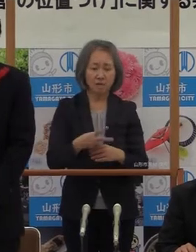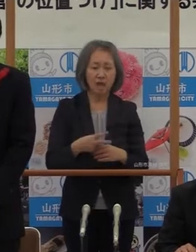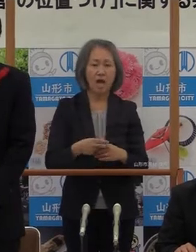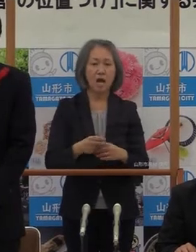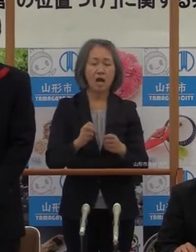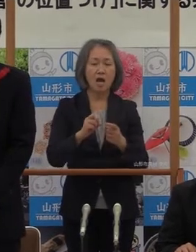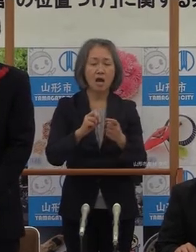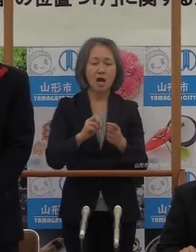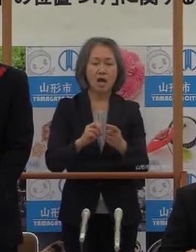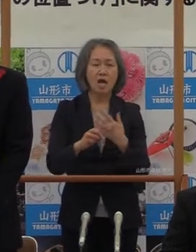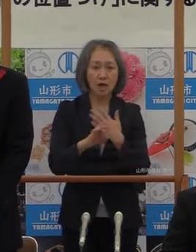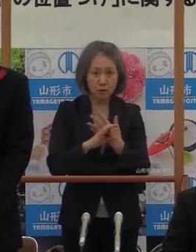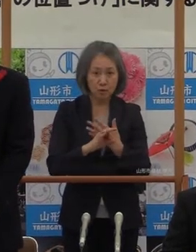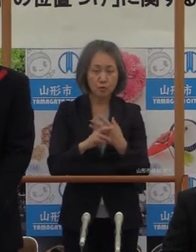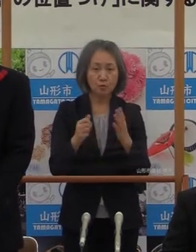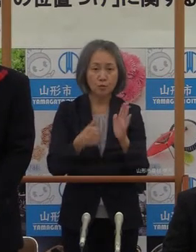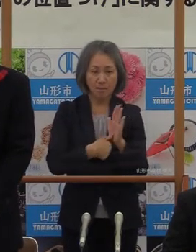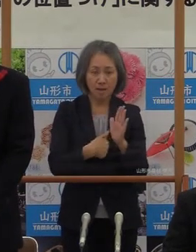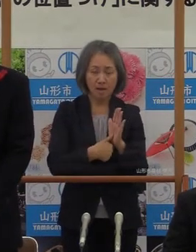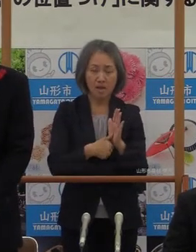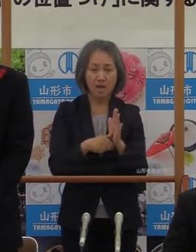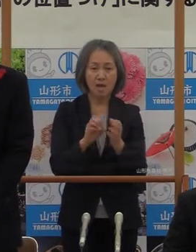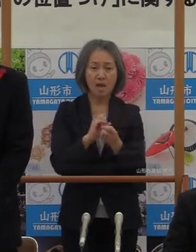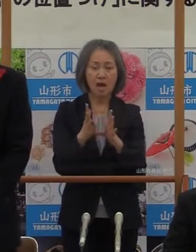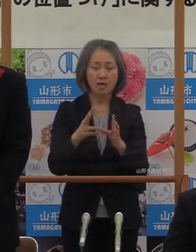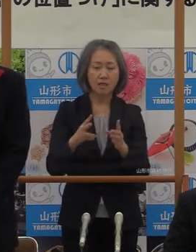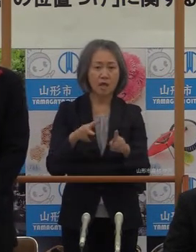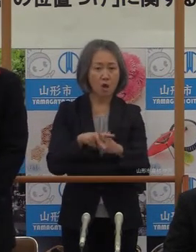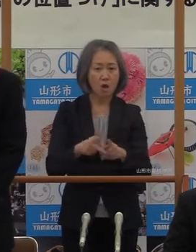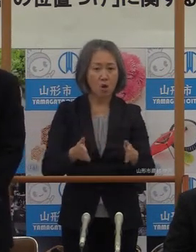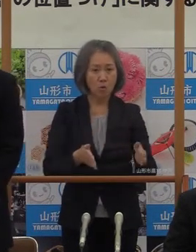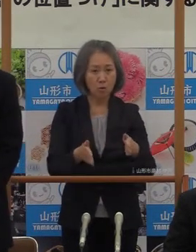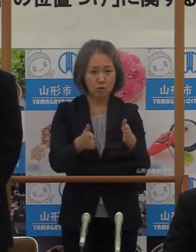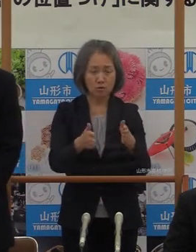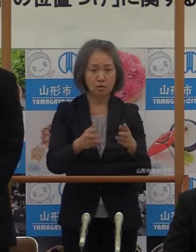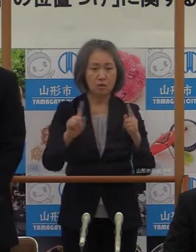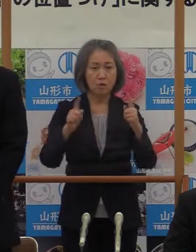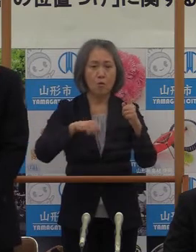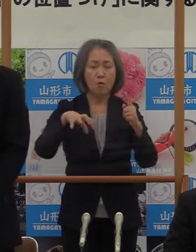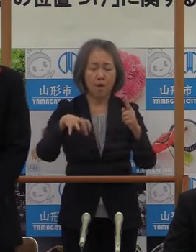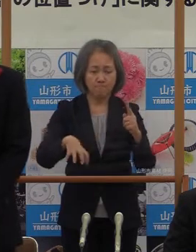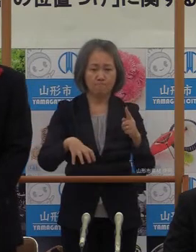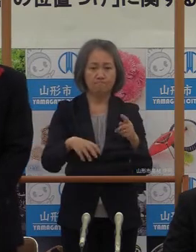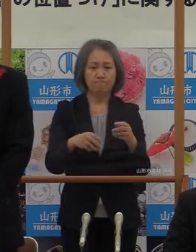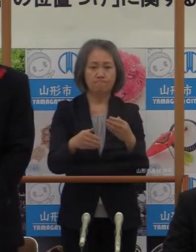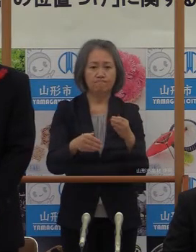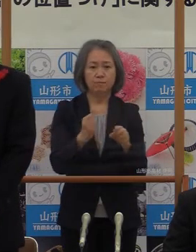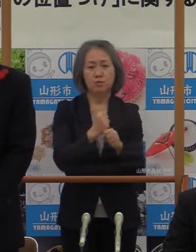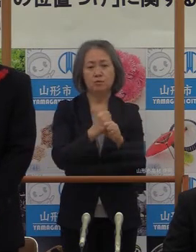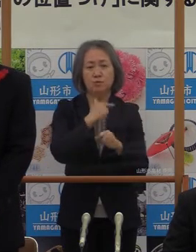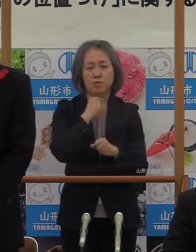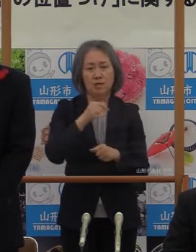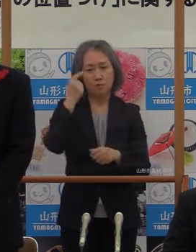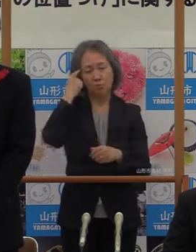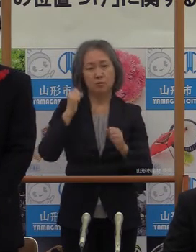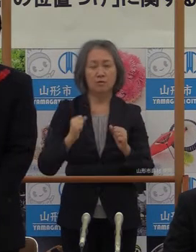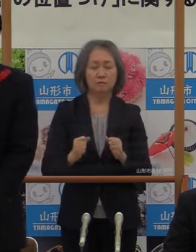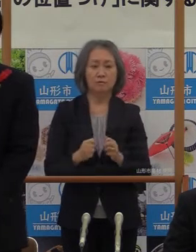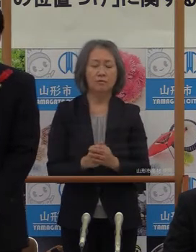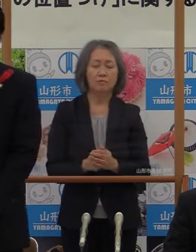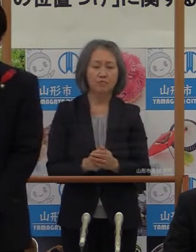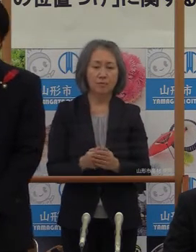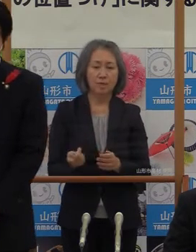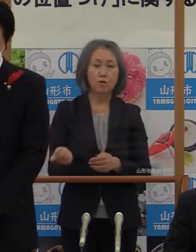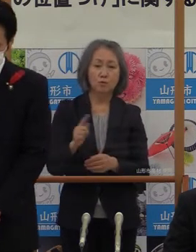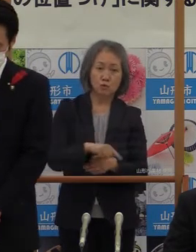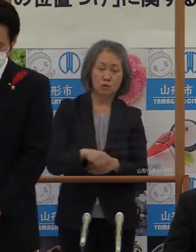路公園の整備を進めていきたいと考えております。 続きまして資料の千歳間利活